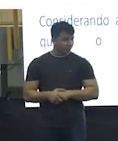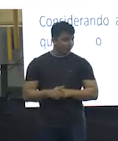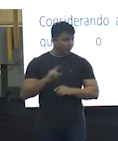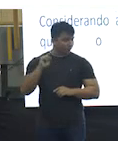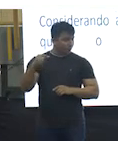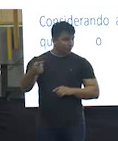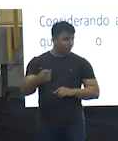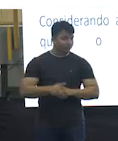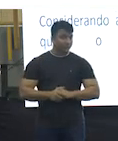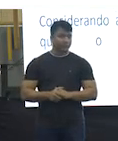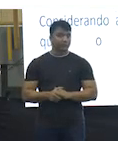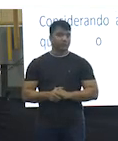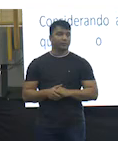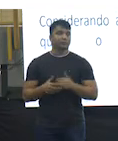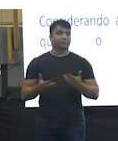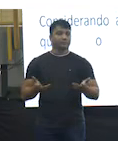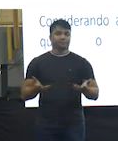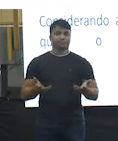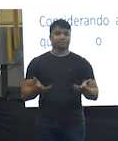diz aí,